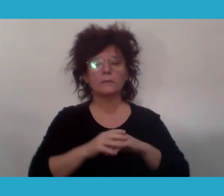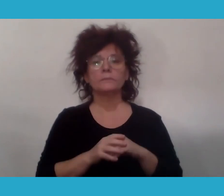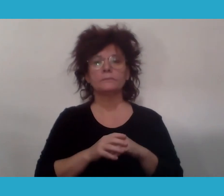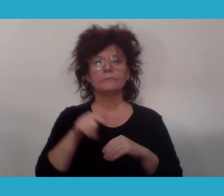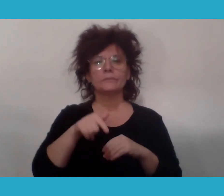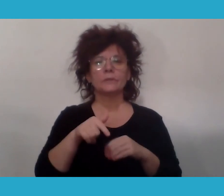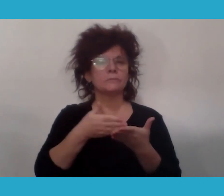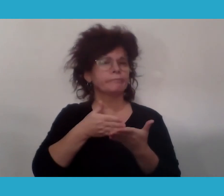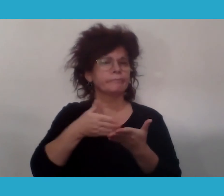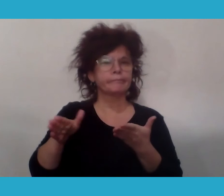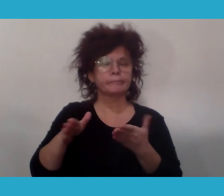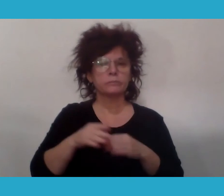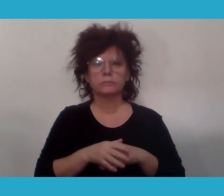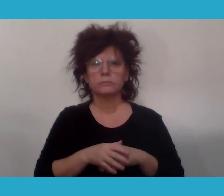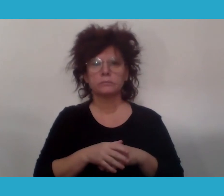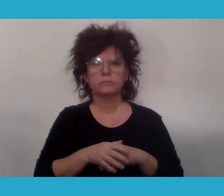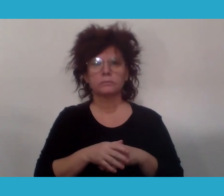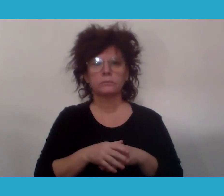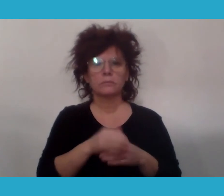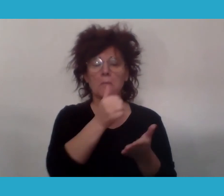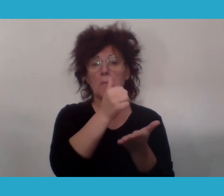considera que privatiza y excluye por